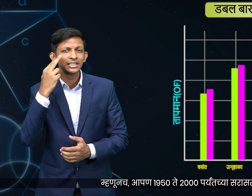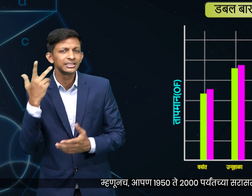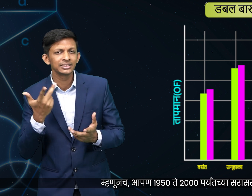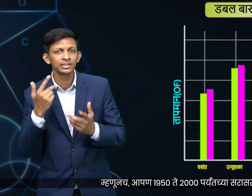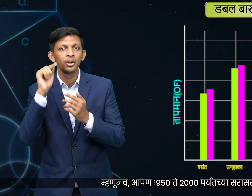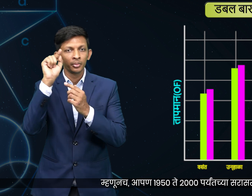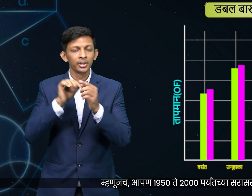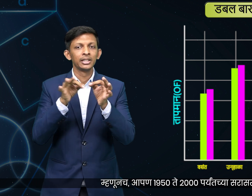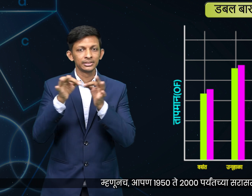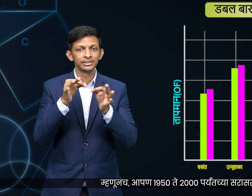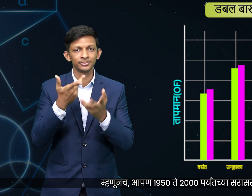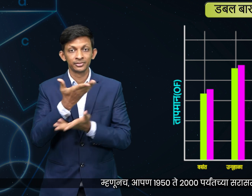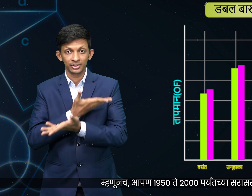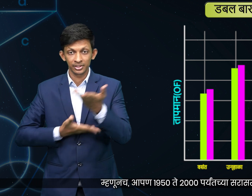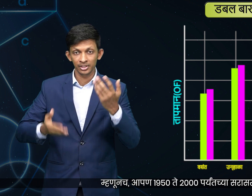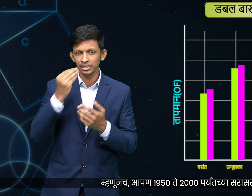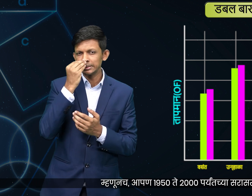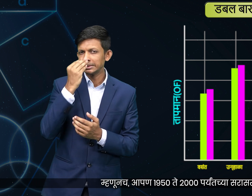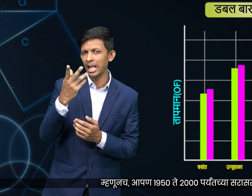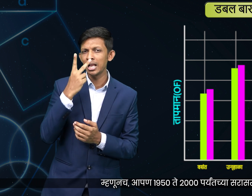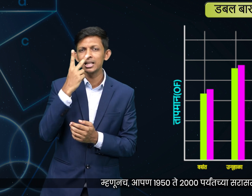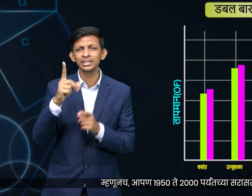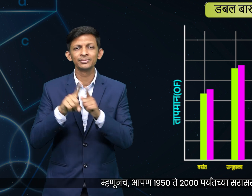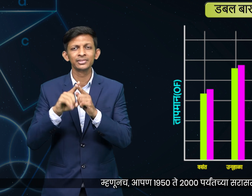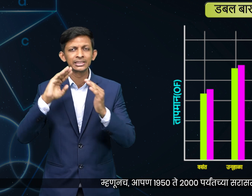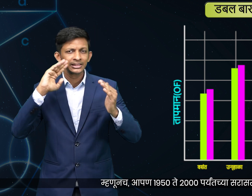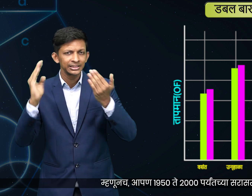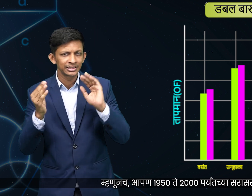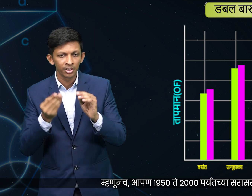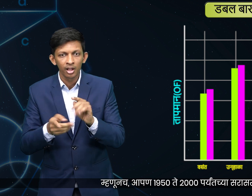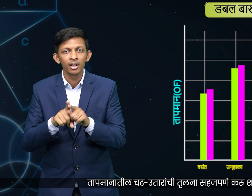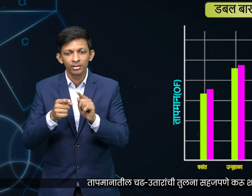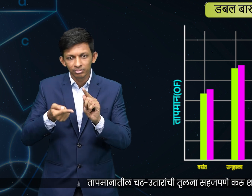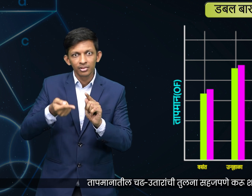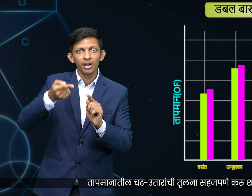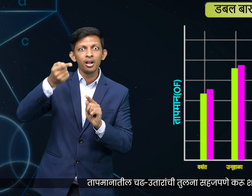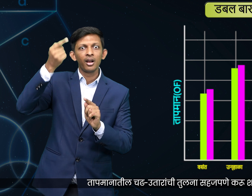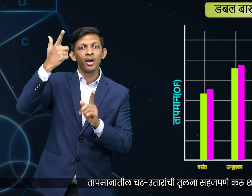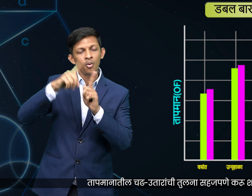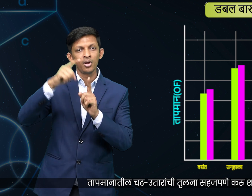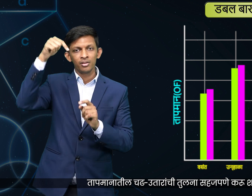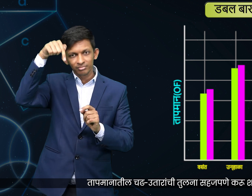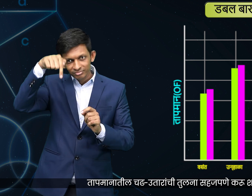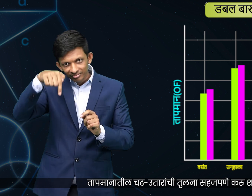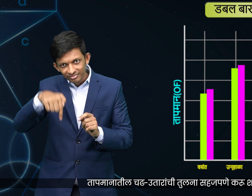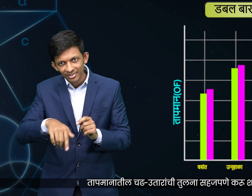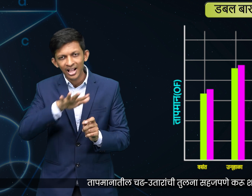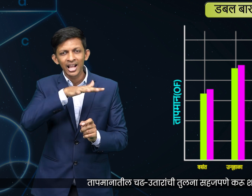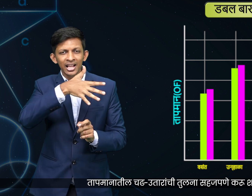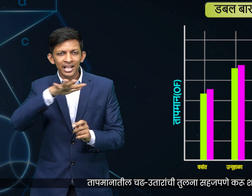म्हणूनच आपण 1950 ते 2000 पर्यंतच्या सरासरी तापमानातील चढ उतारांची तुलना सहजपणे करू